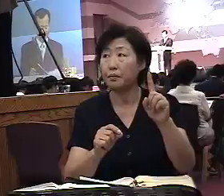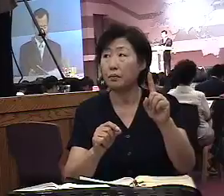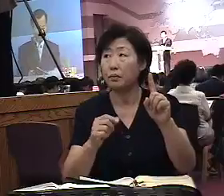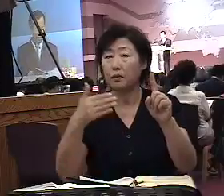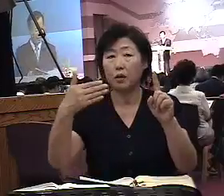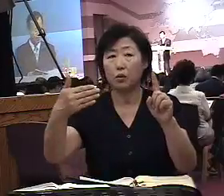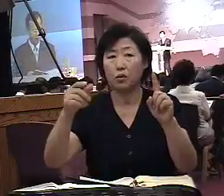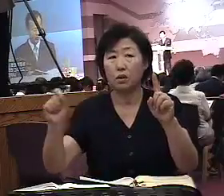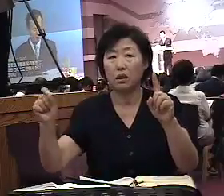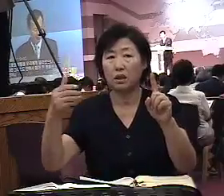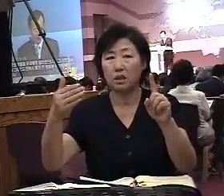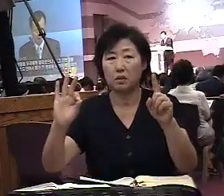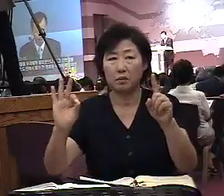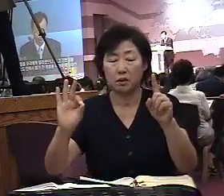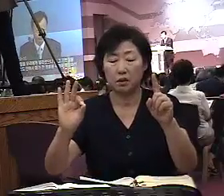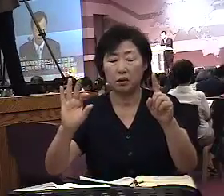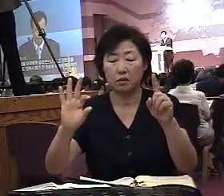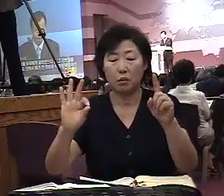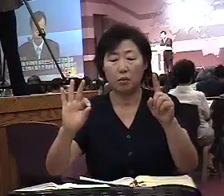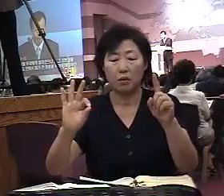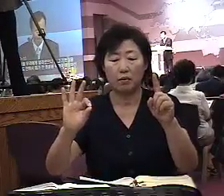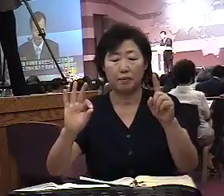9절과 10절의 말씀 보겠습니다.